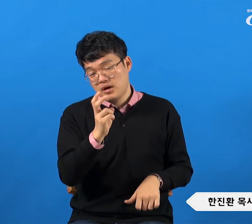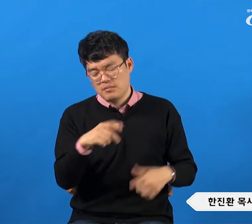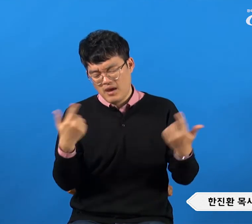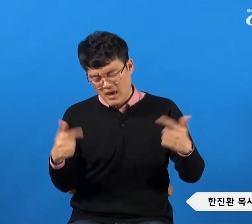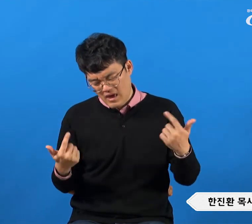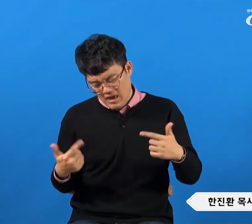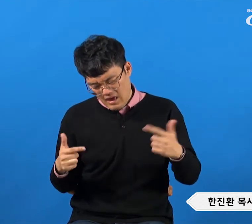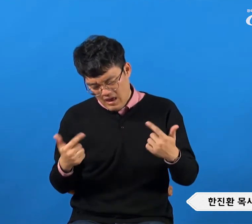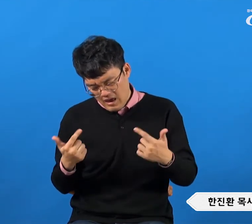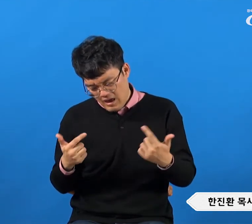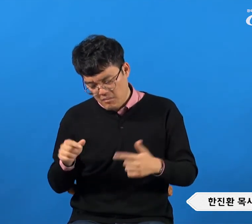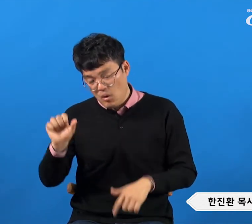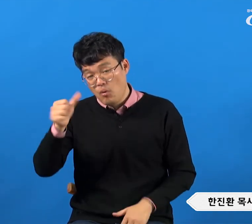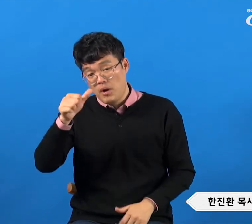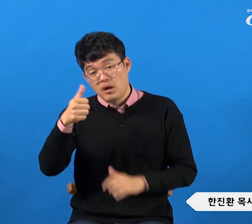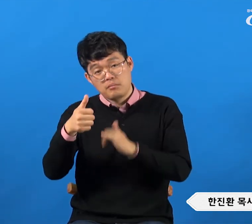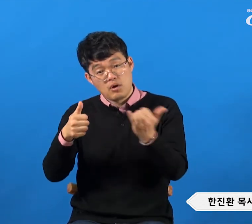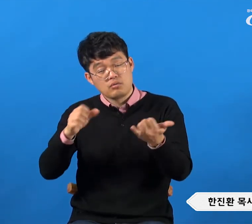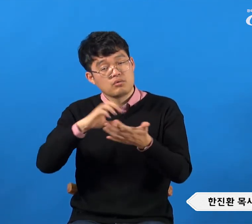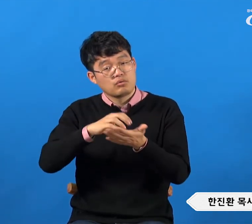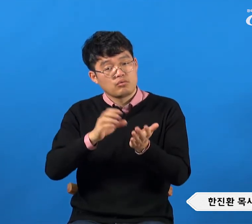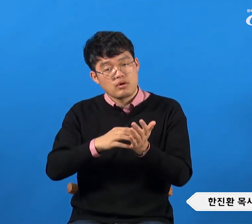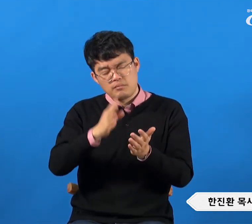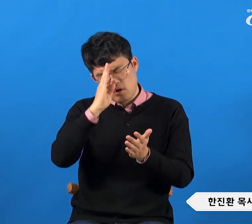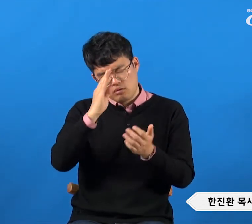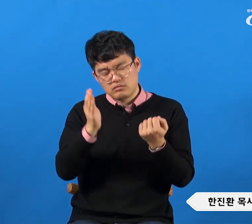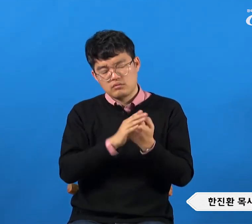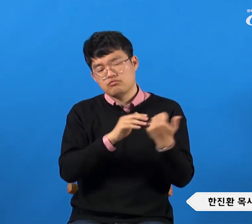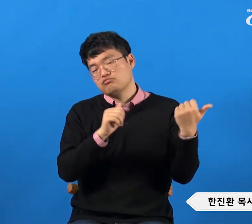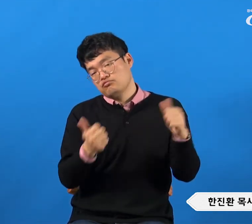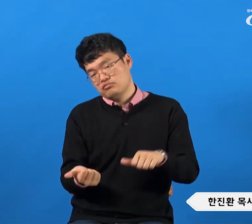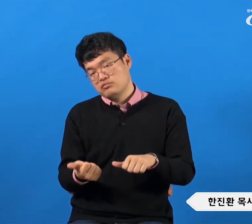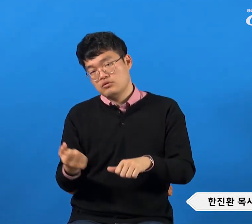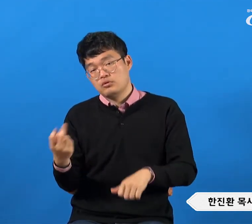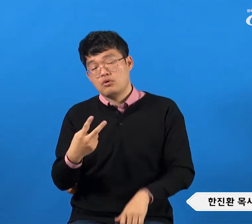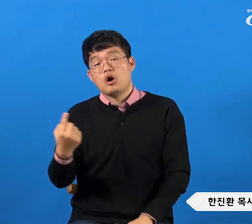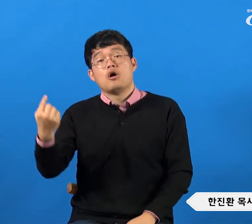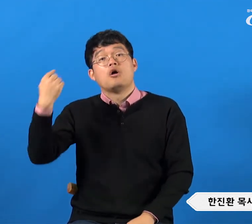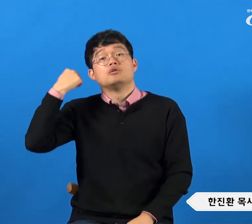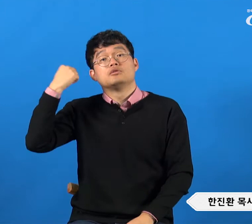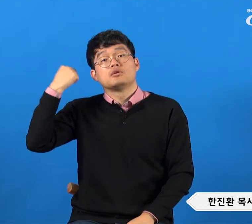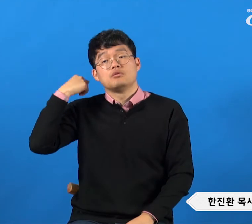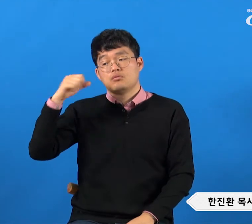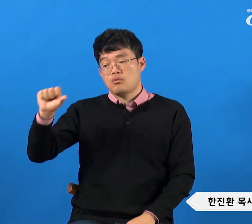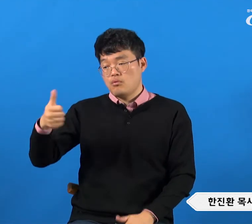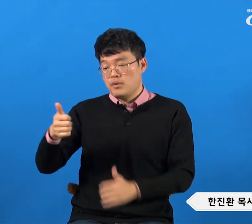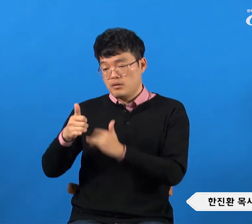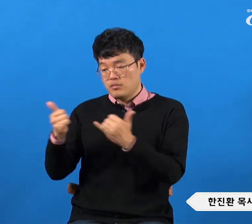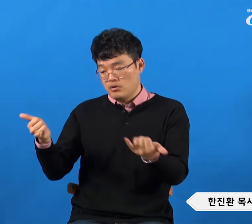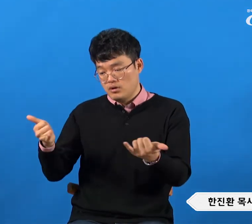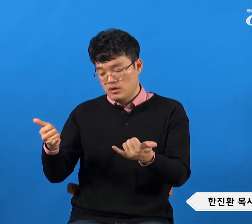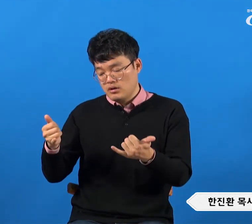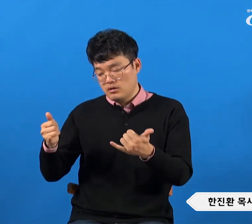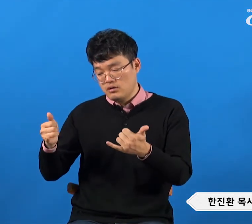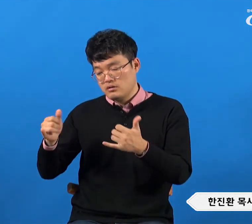매일매일 500명씩 병으로 죽습니다. 그러니까 어저께도 500명이 세상을 떠났습니다.